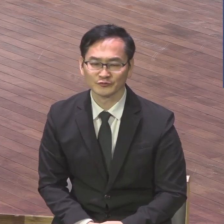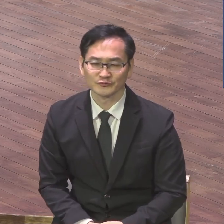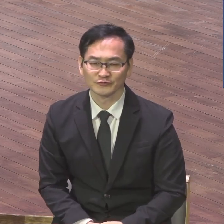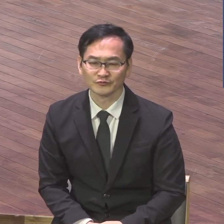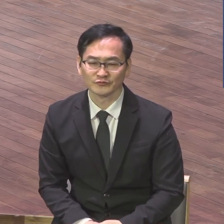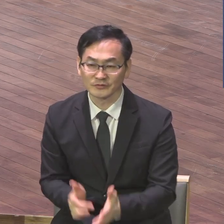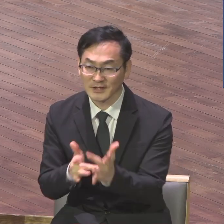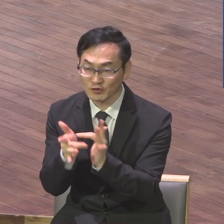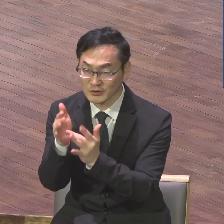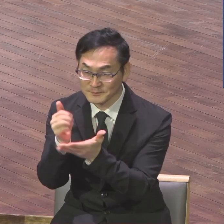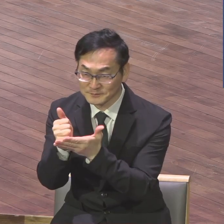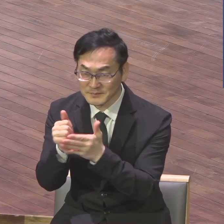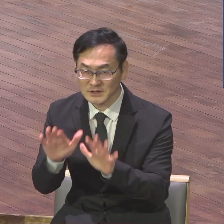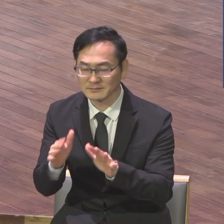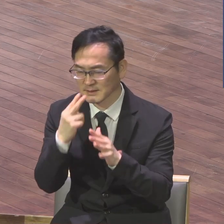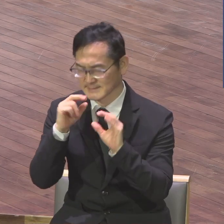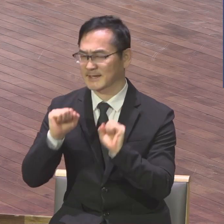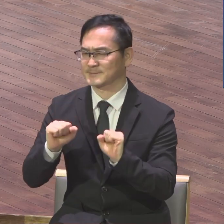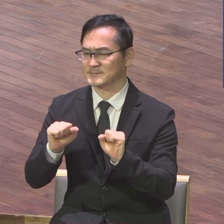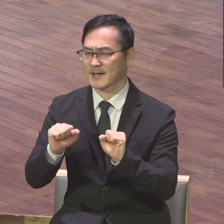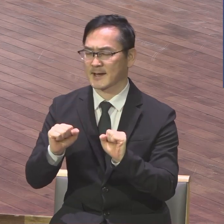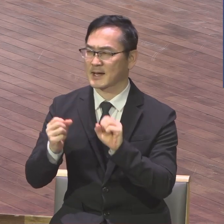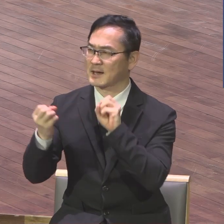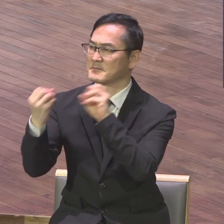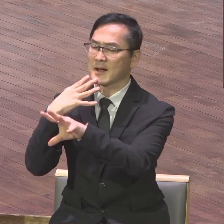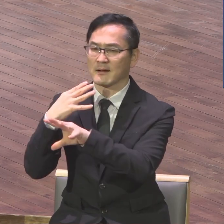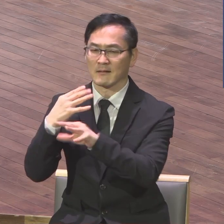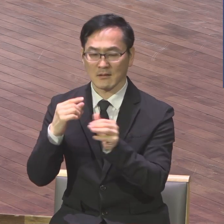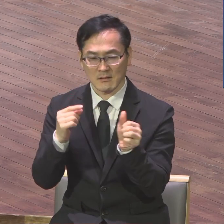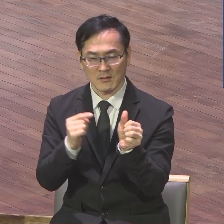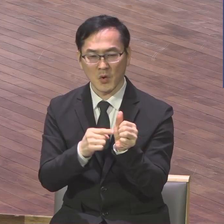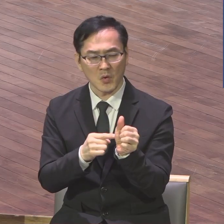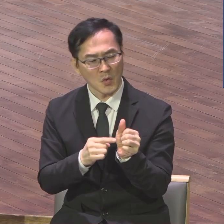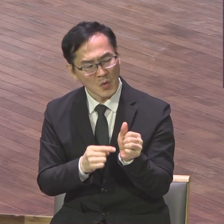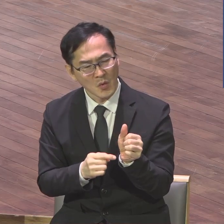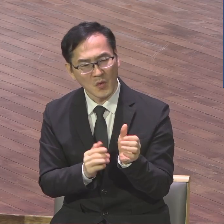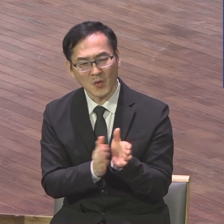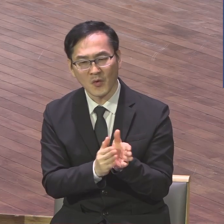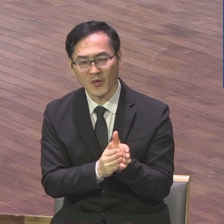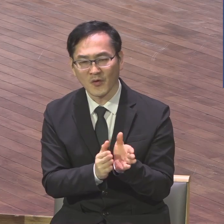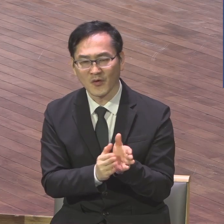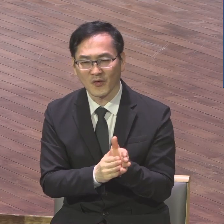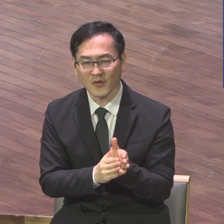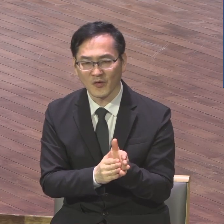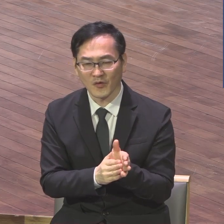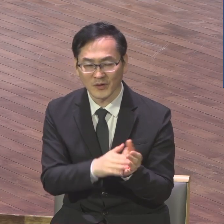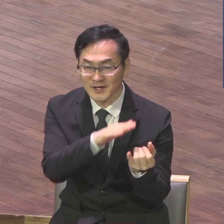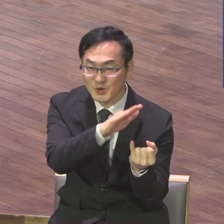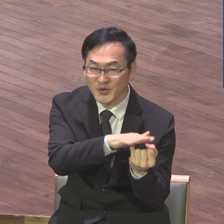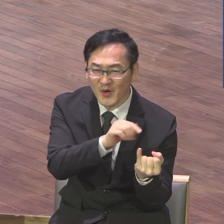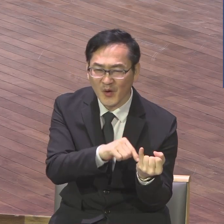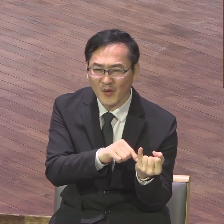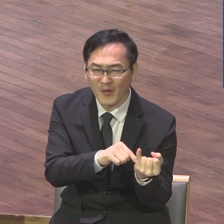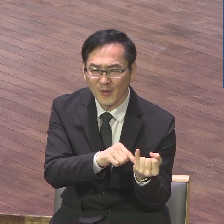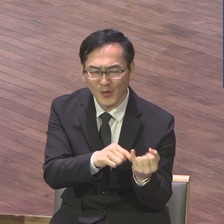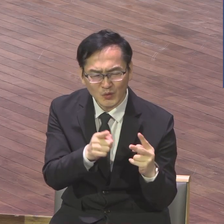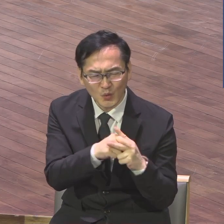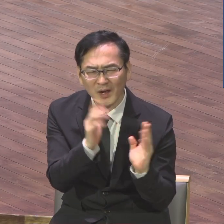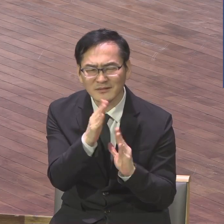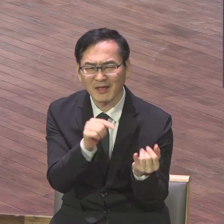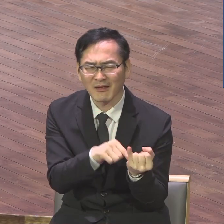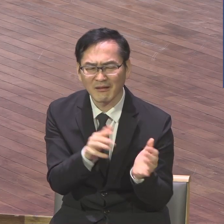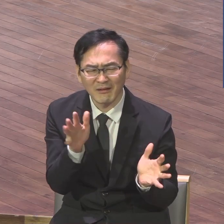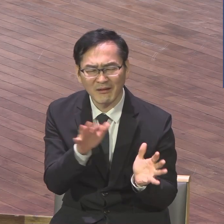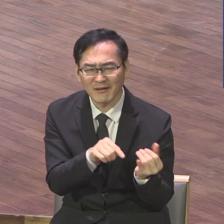예수님이 지금 살아 계십니다. 얼마나 멋진 고백입니까? 우리도 이 소녀처럼 예수님께서